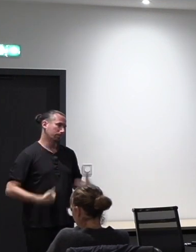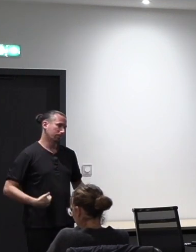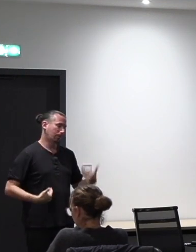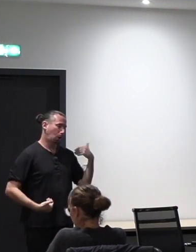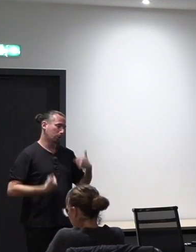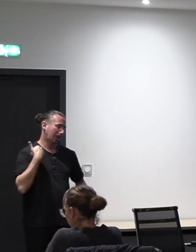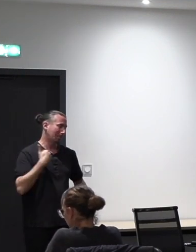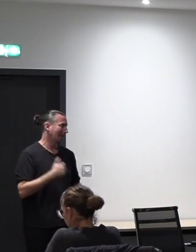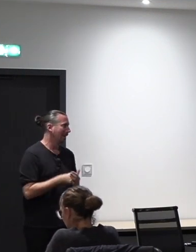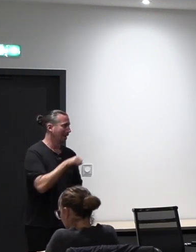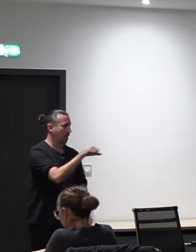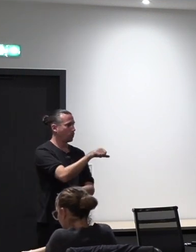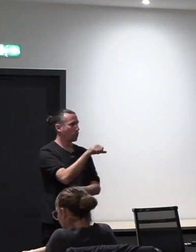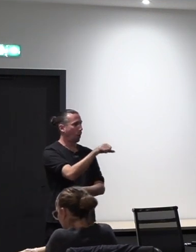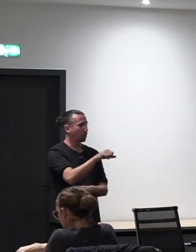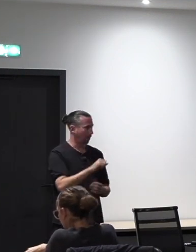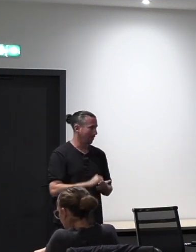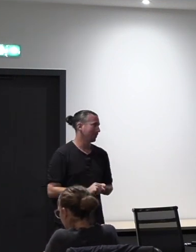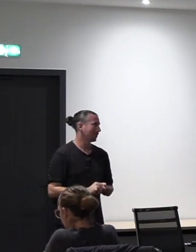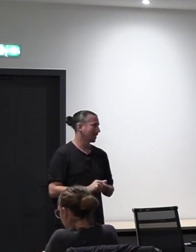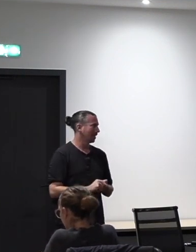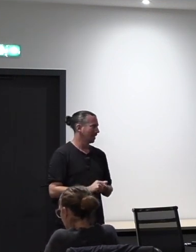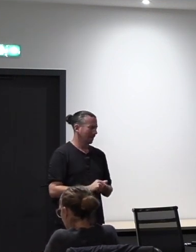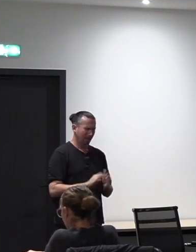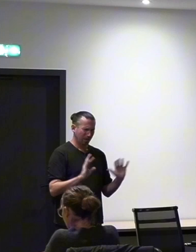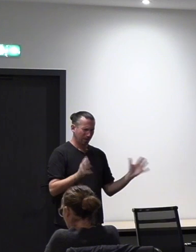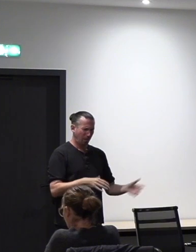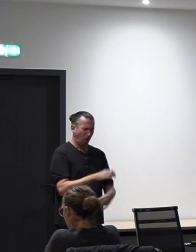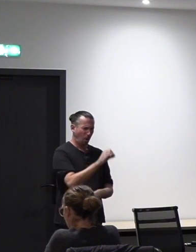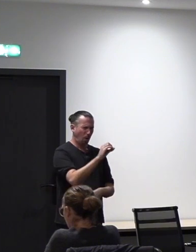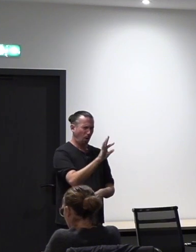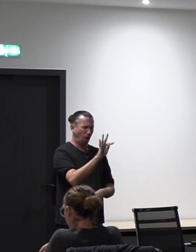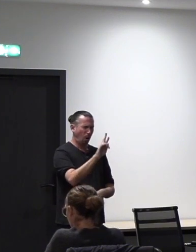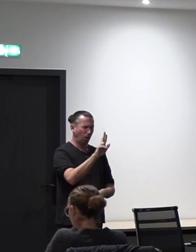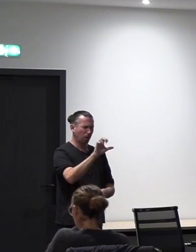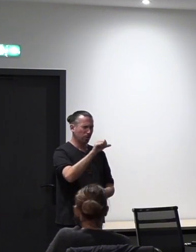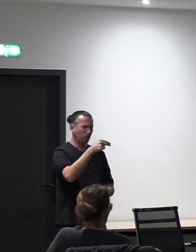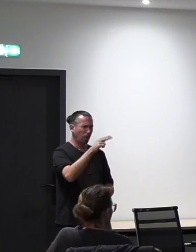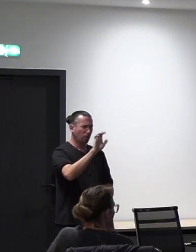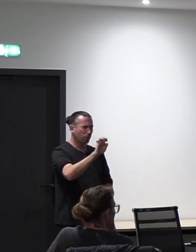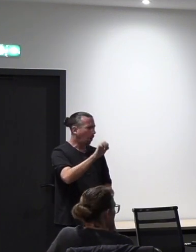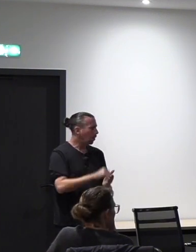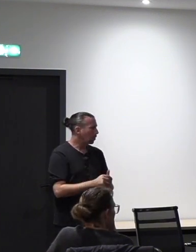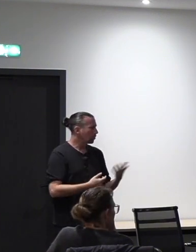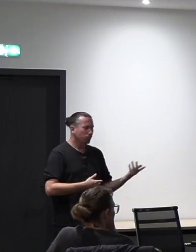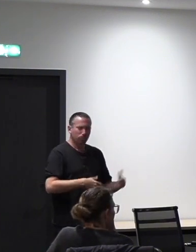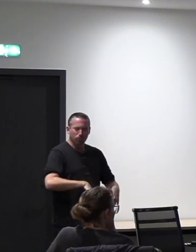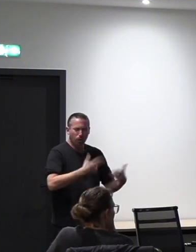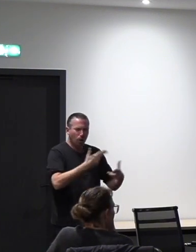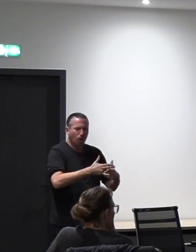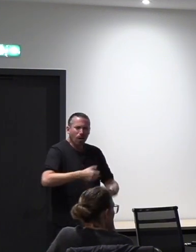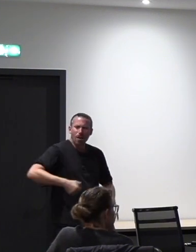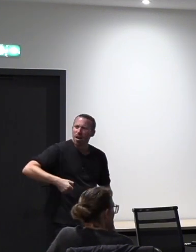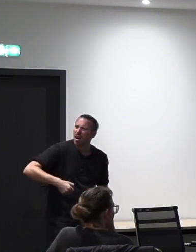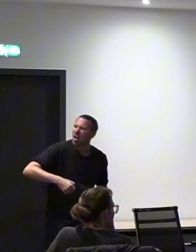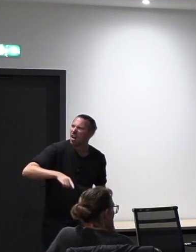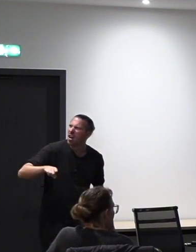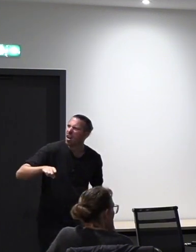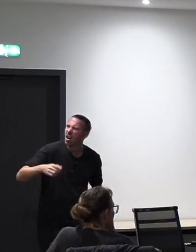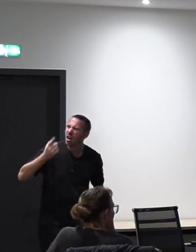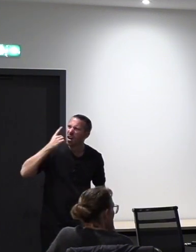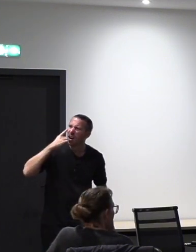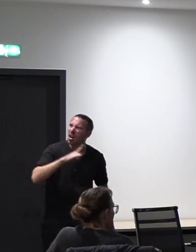Donc je sonne, et il y a, comment elle s'appelait, Hortense ou je sais pas qui vient avec sa canne, qui dit « Gustave, viens voir qui ils ont